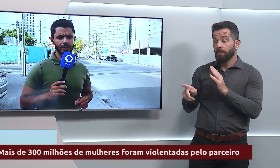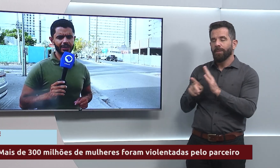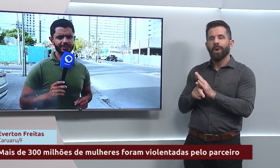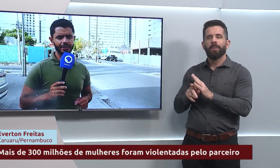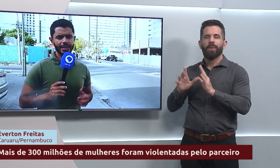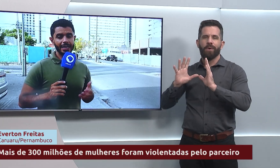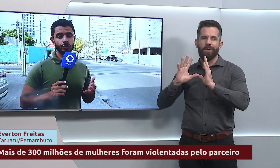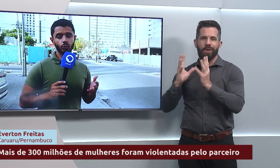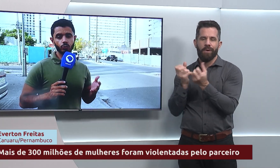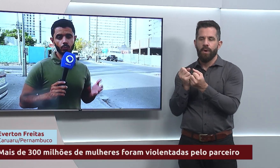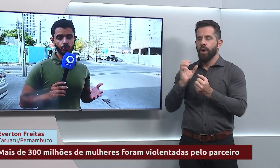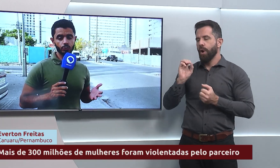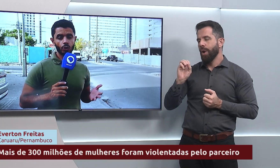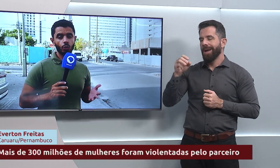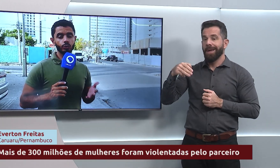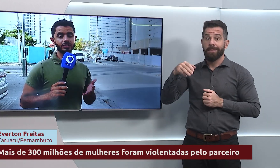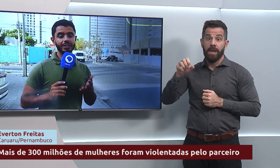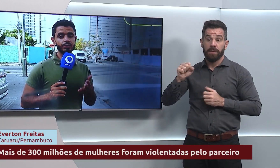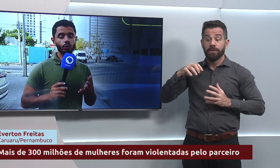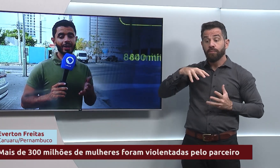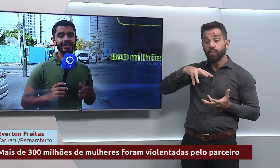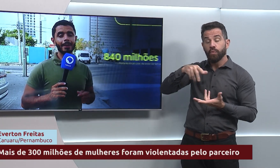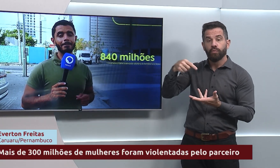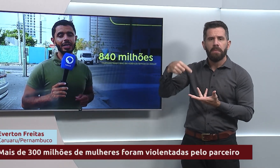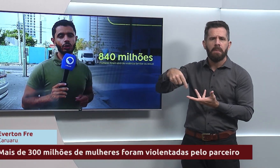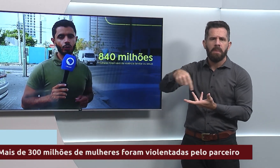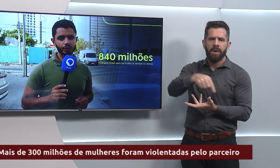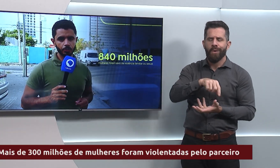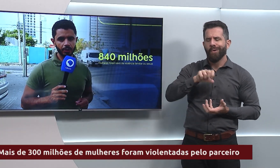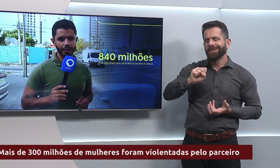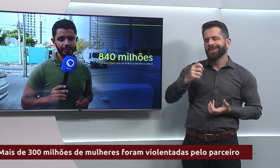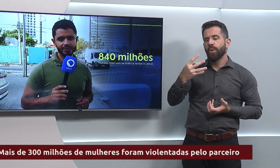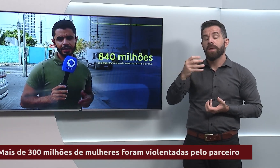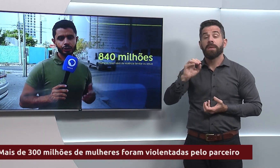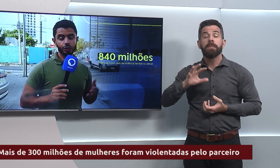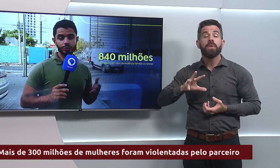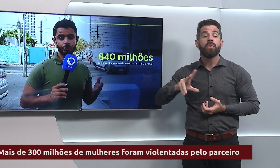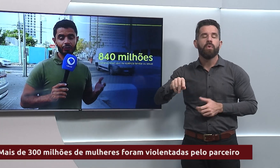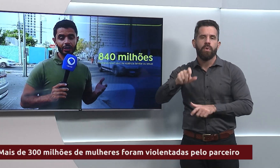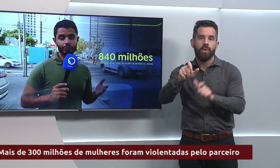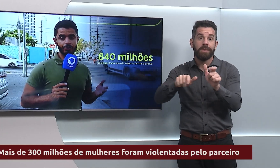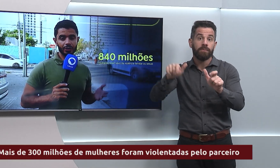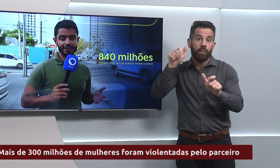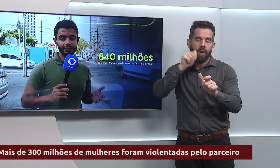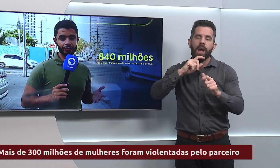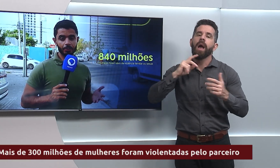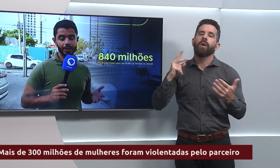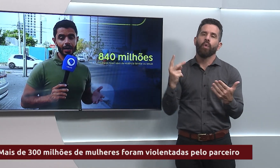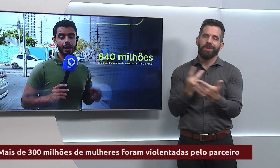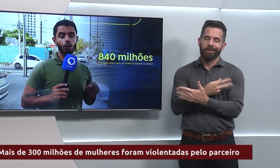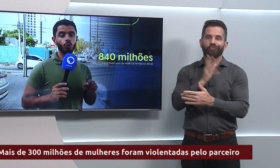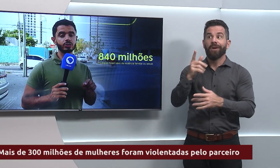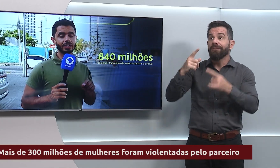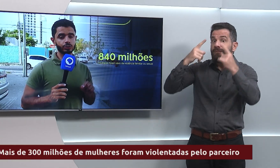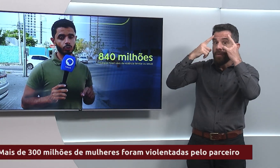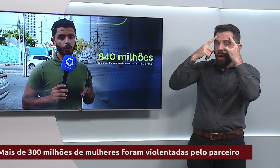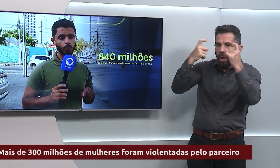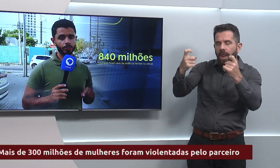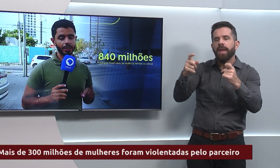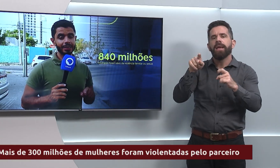OMS, em todo o mundo, 840 milhões de mulheres já sofreram violência familiar ou sexual.